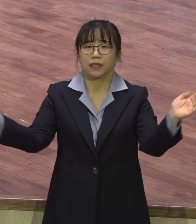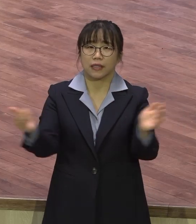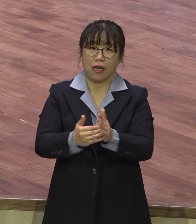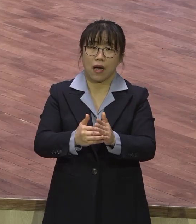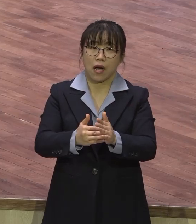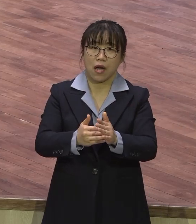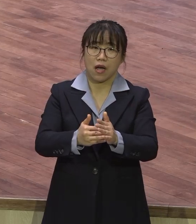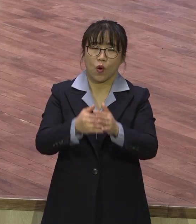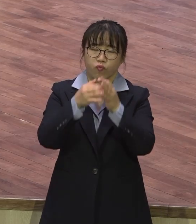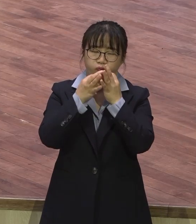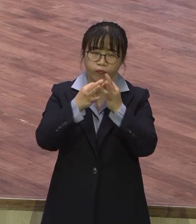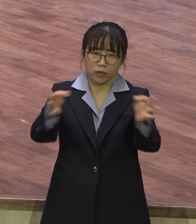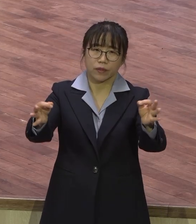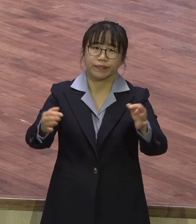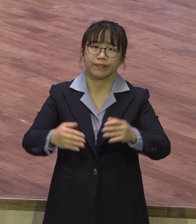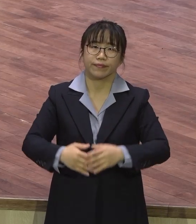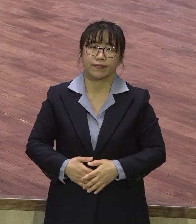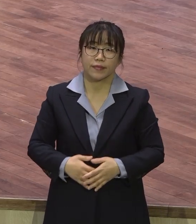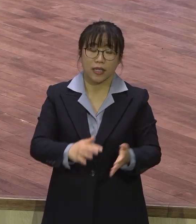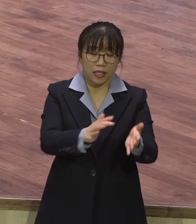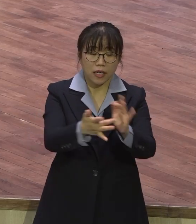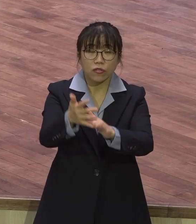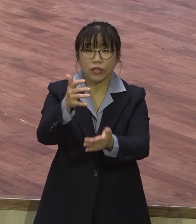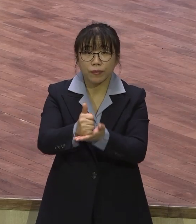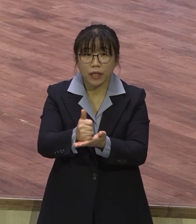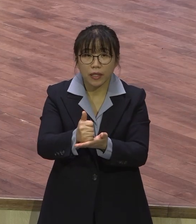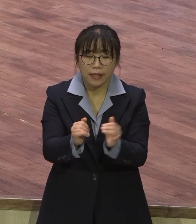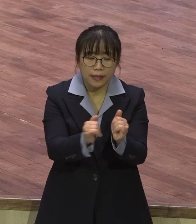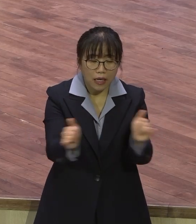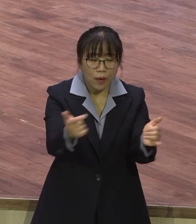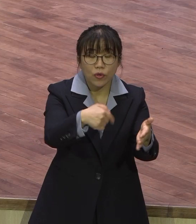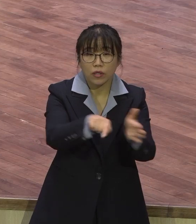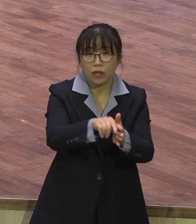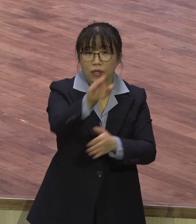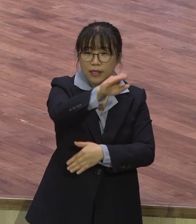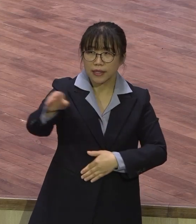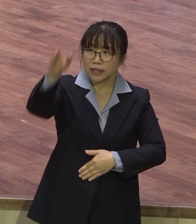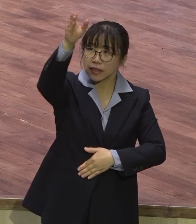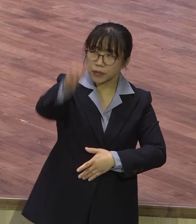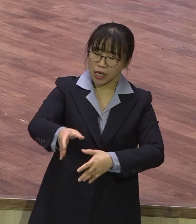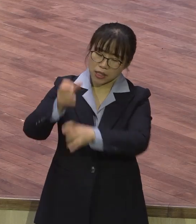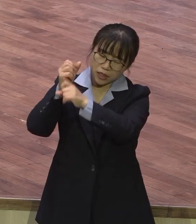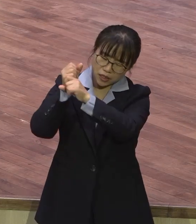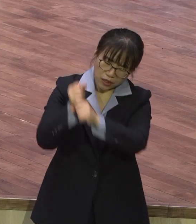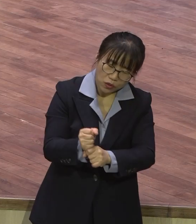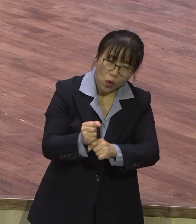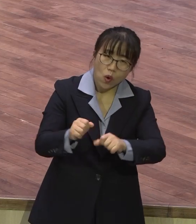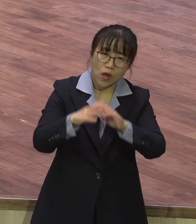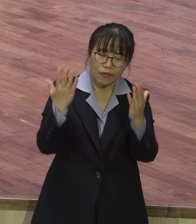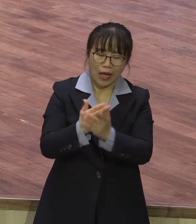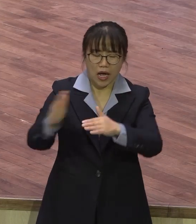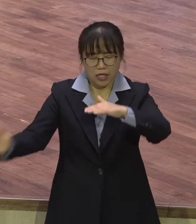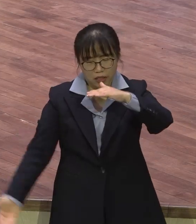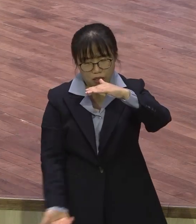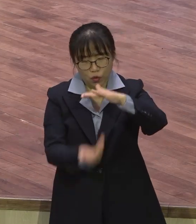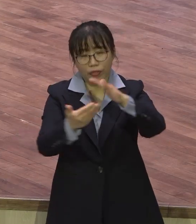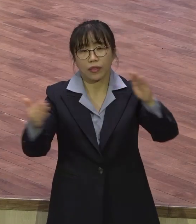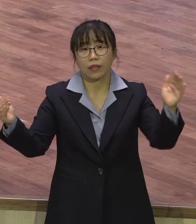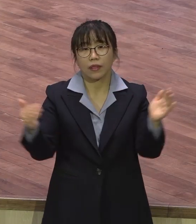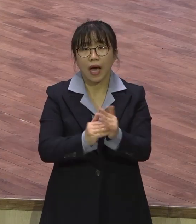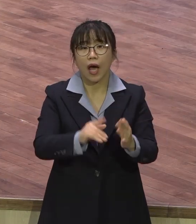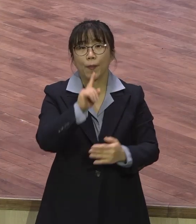예수님께서 인류를 위해서 십자가를 지시고 죽을 때 다 이루었다 그게 무슨 말이에요